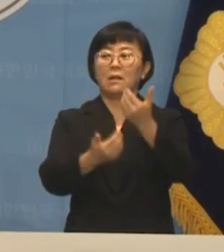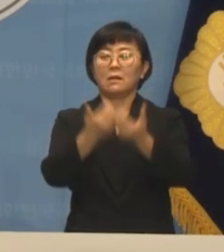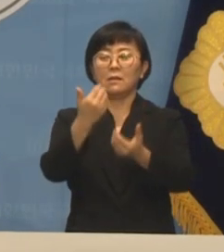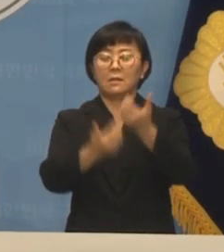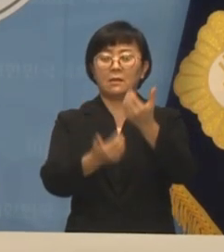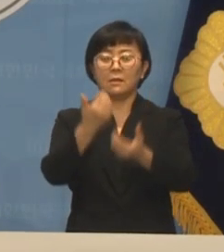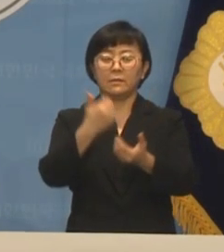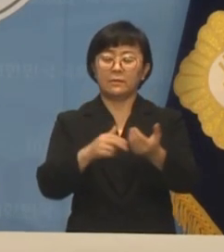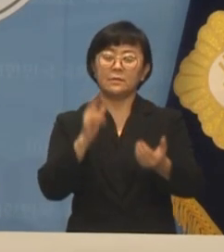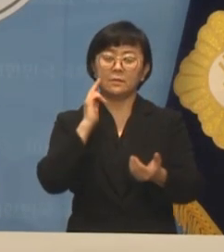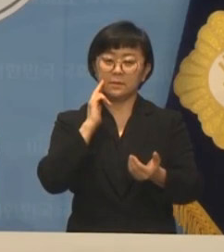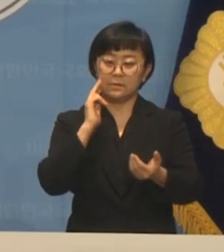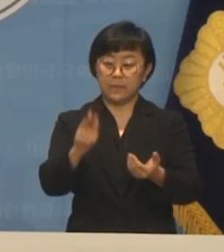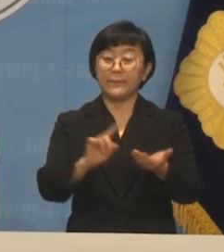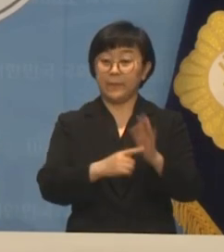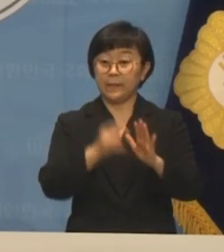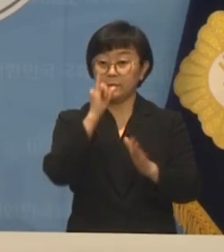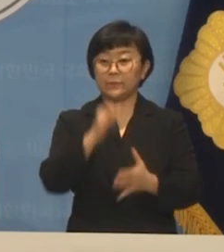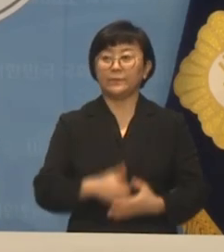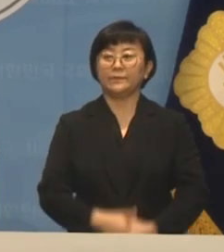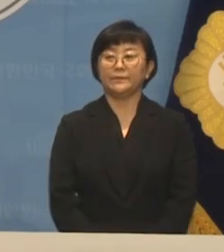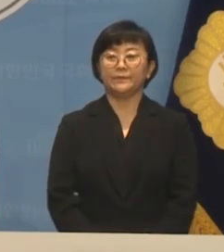갈등이 크게 드러나고 있습니다.